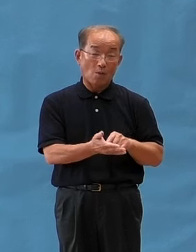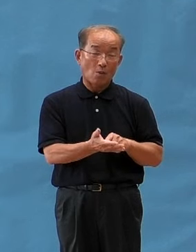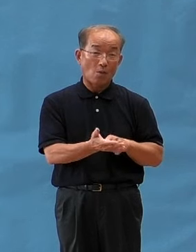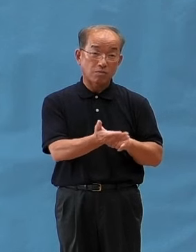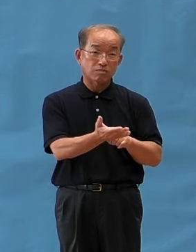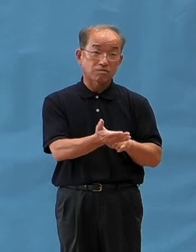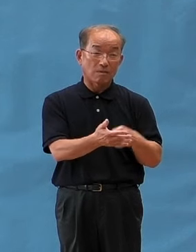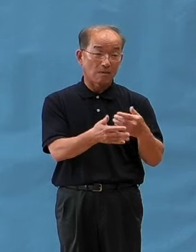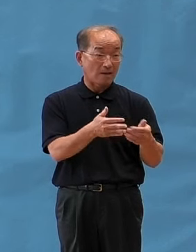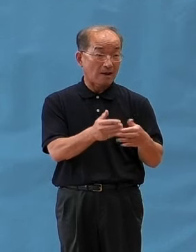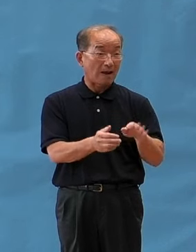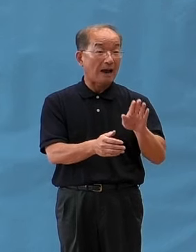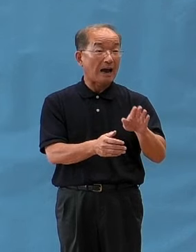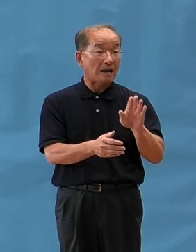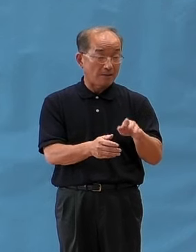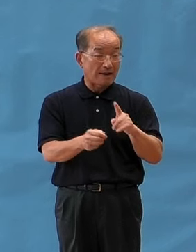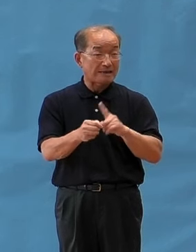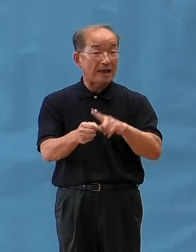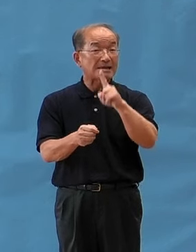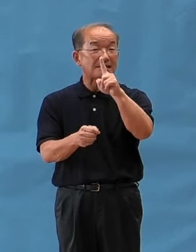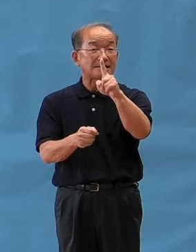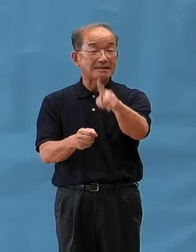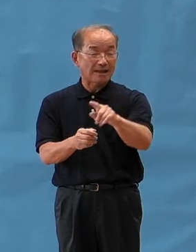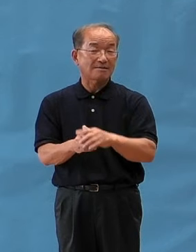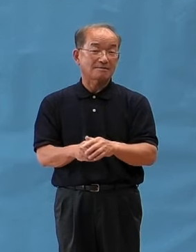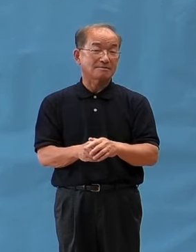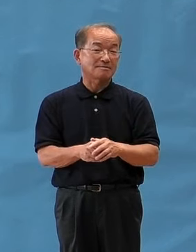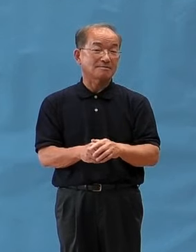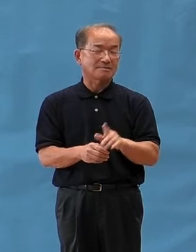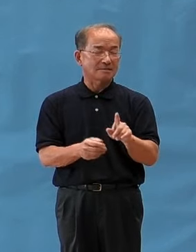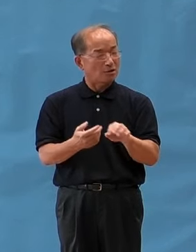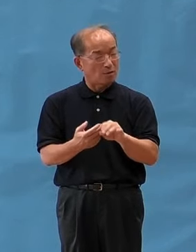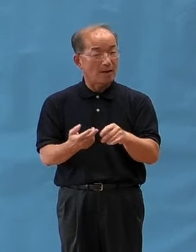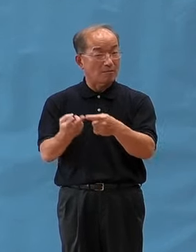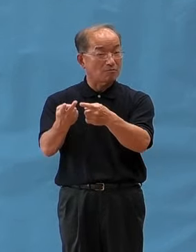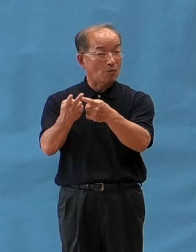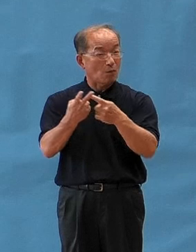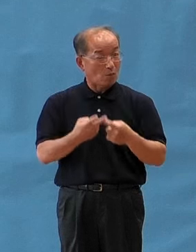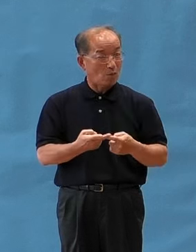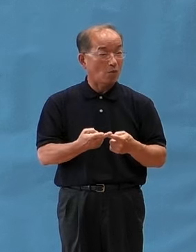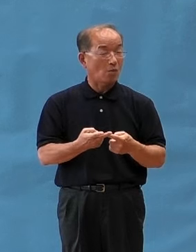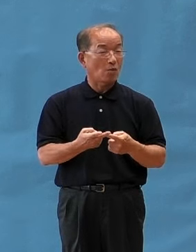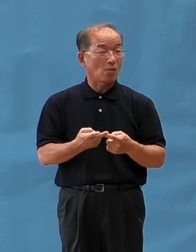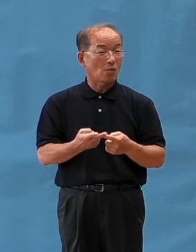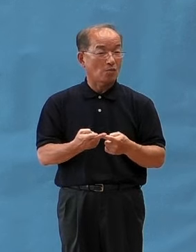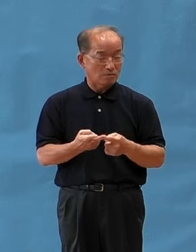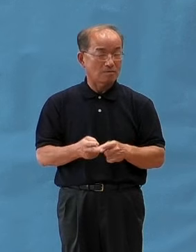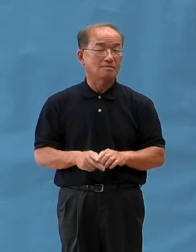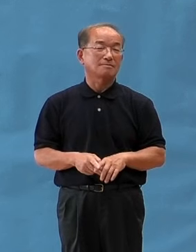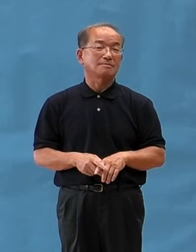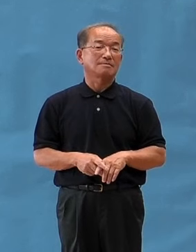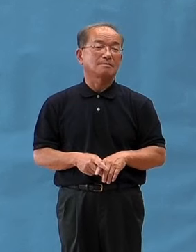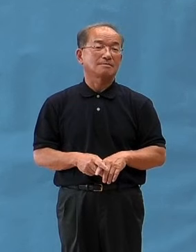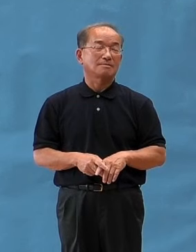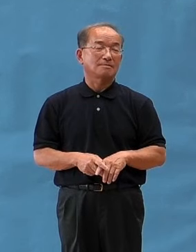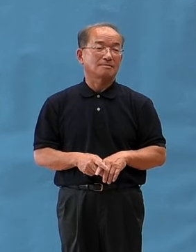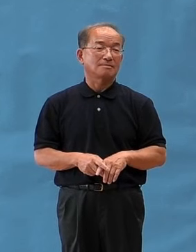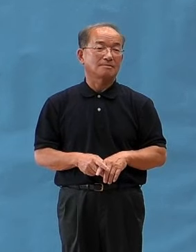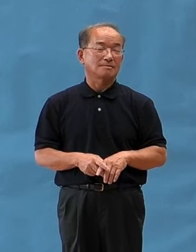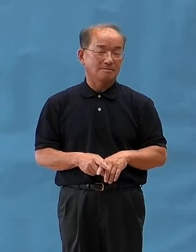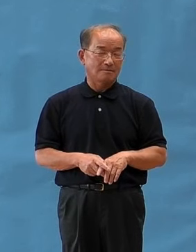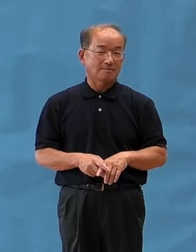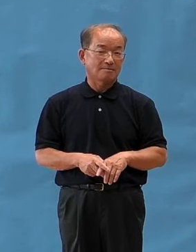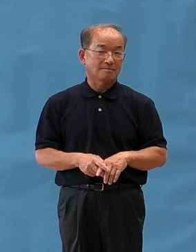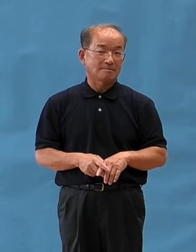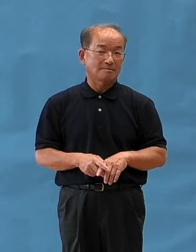来年またギフトカタログをお送りして購入をお勧めする、住所も教えていただいて顧客情報をいただ